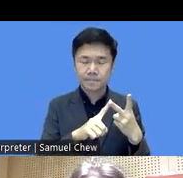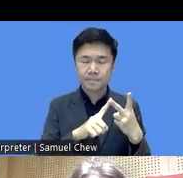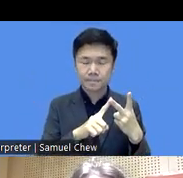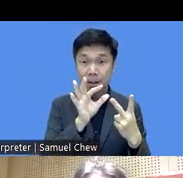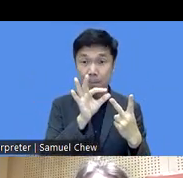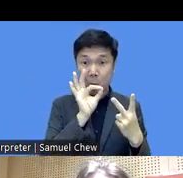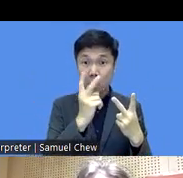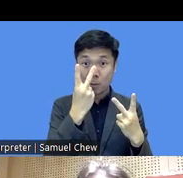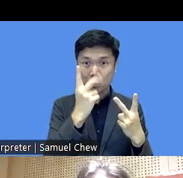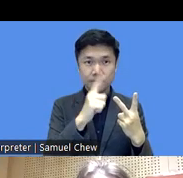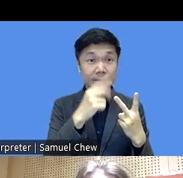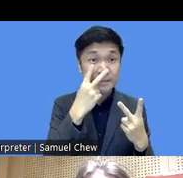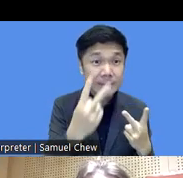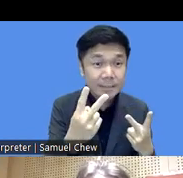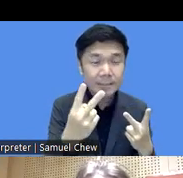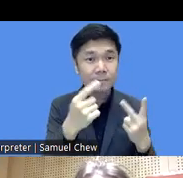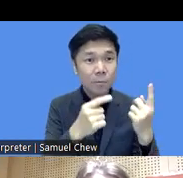Otra